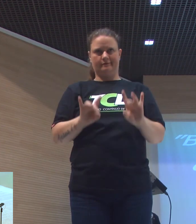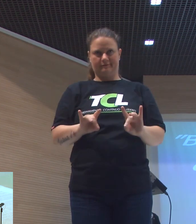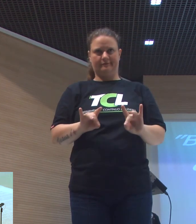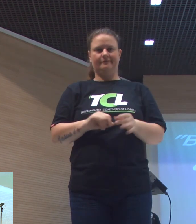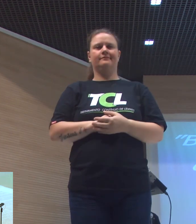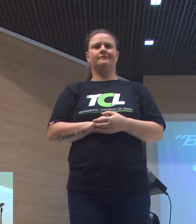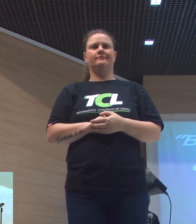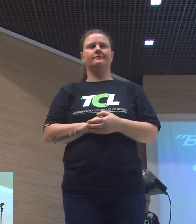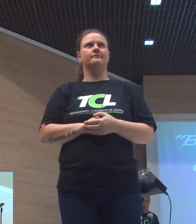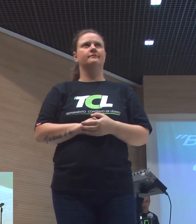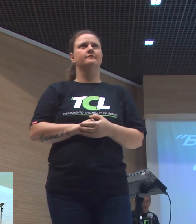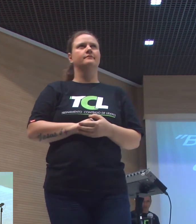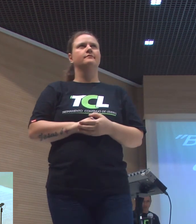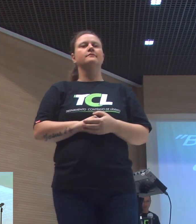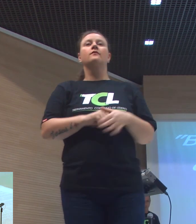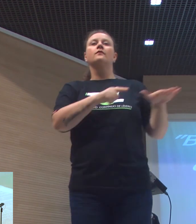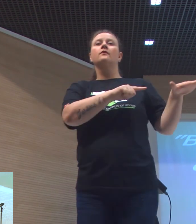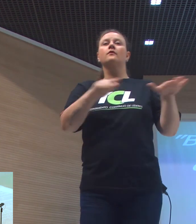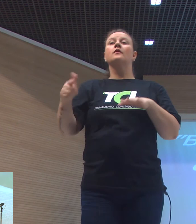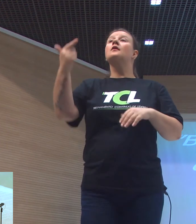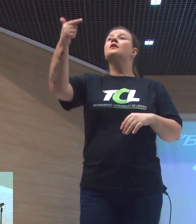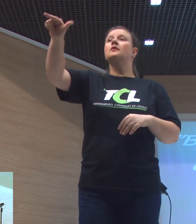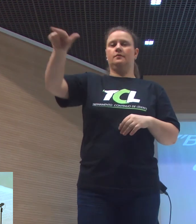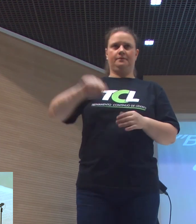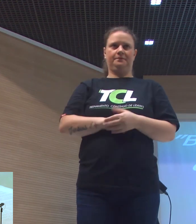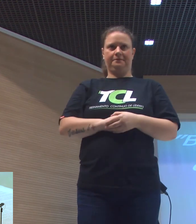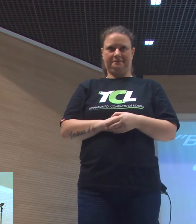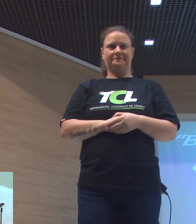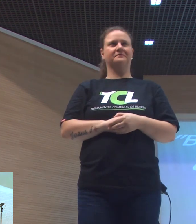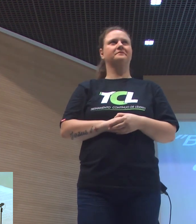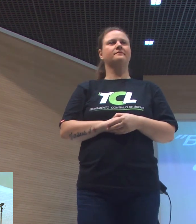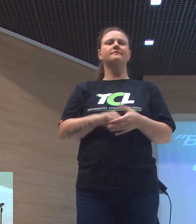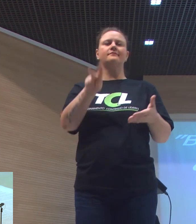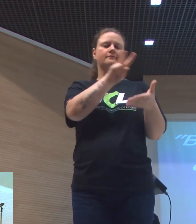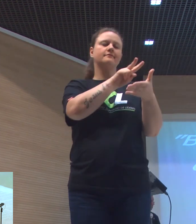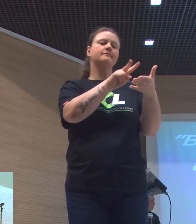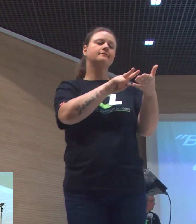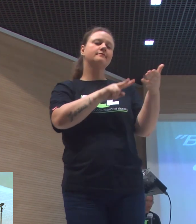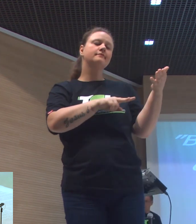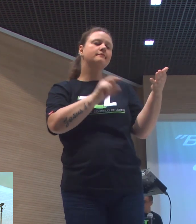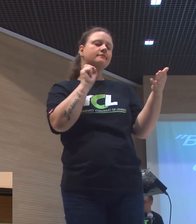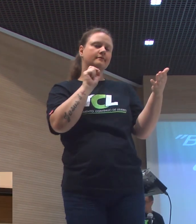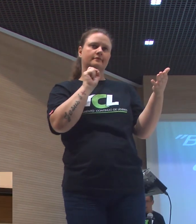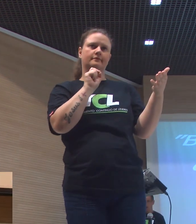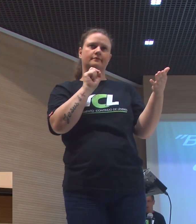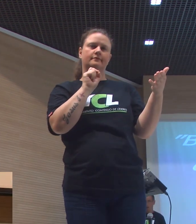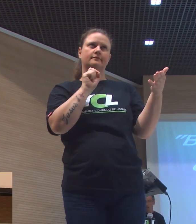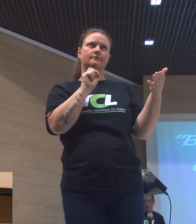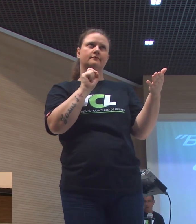parte eu falo não na semana que vem, na seguinte, ok? Mas vamos ler aqui juntos, amém?